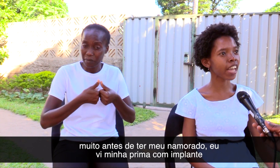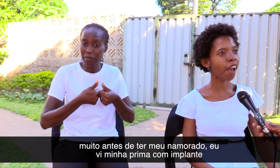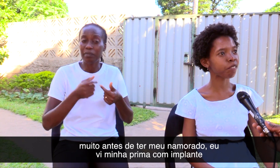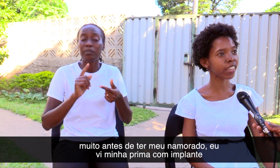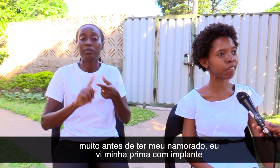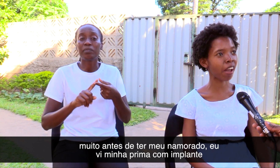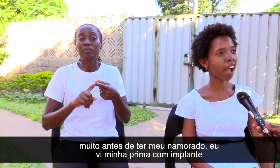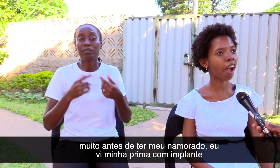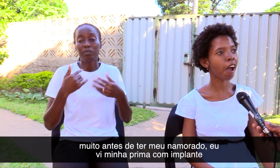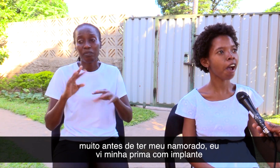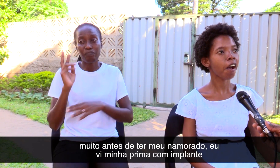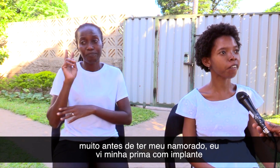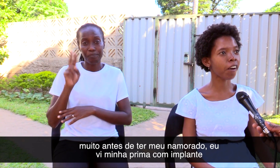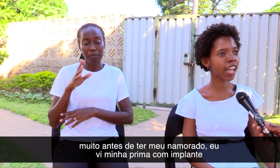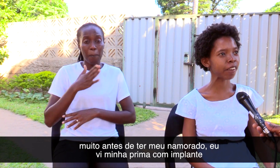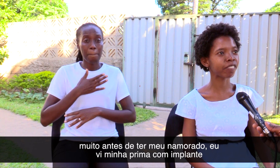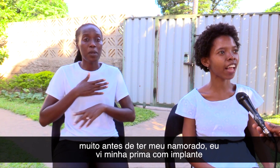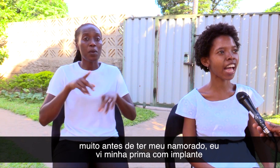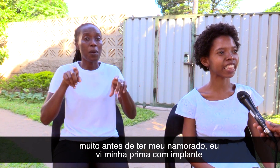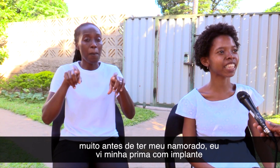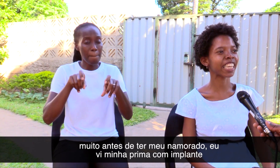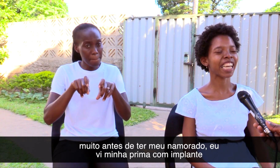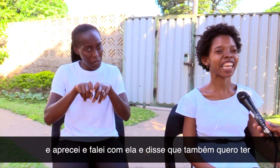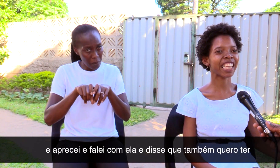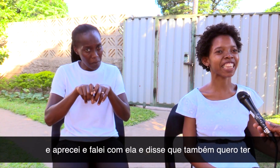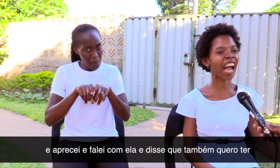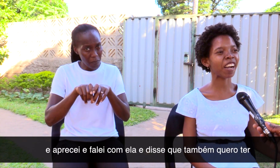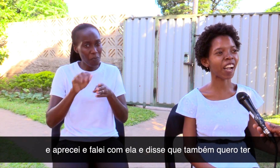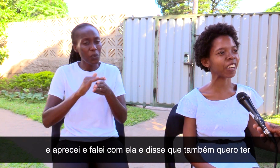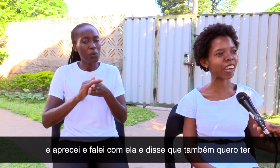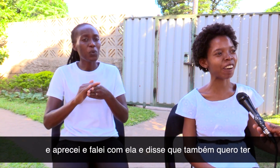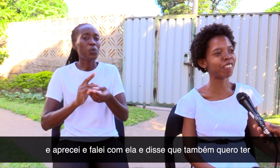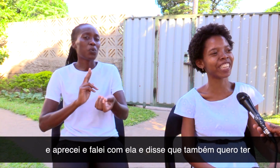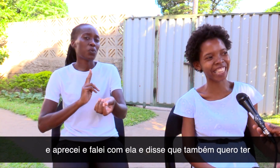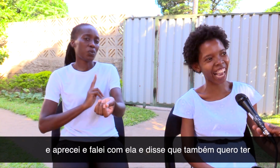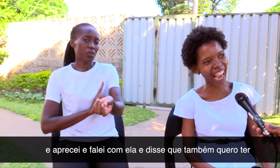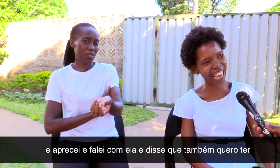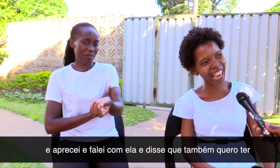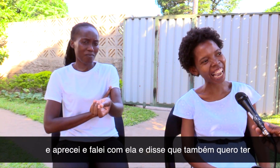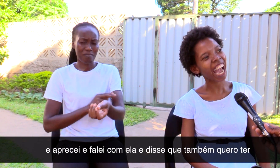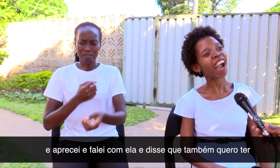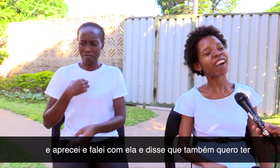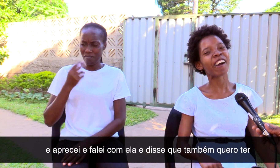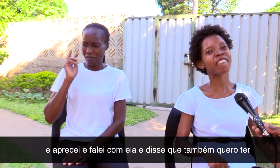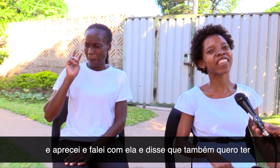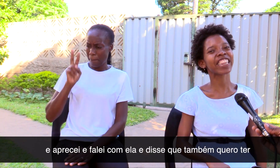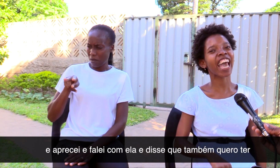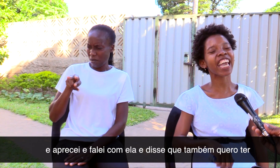vi minha prima com implante. Então eu